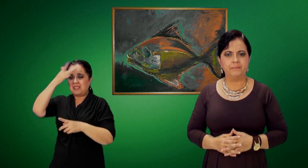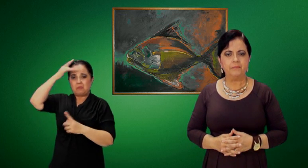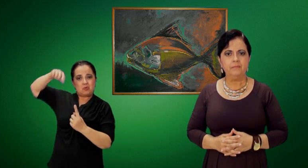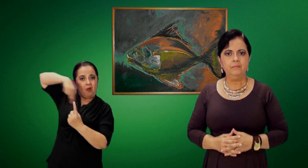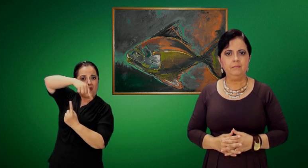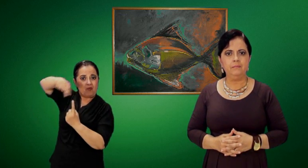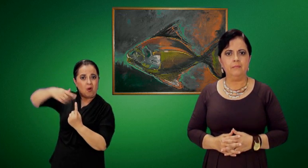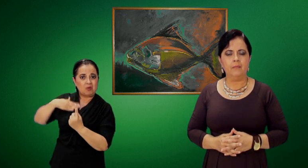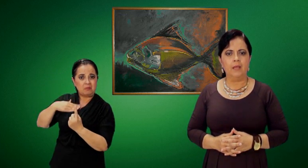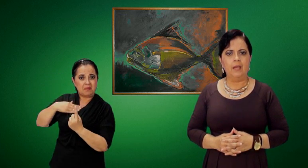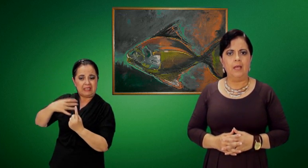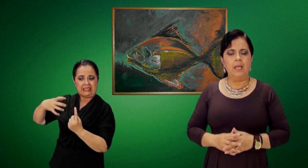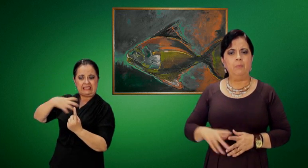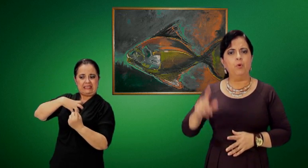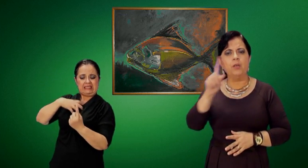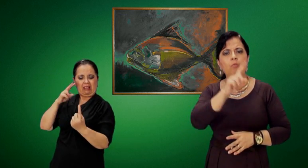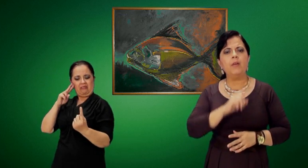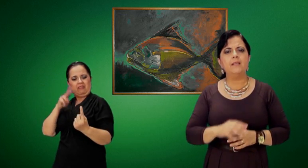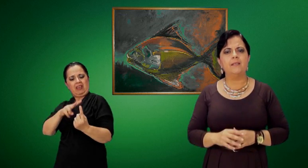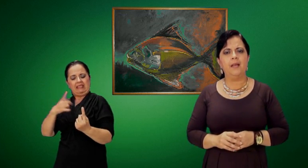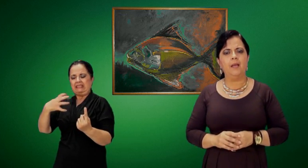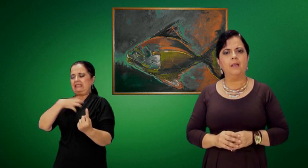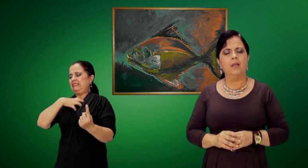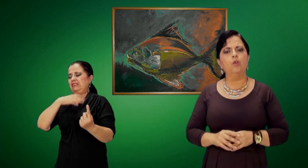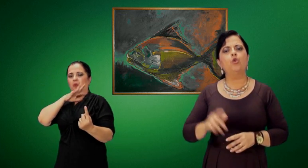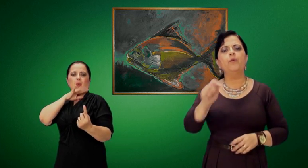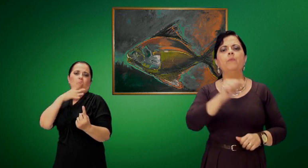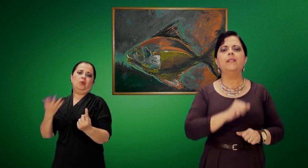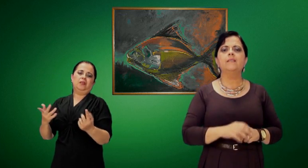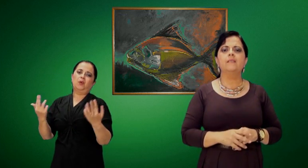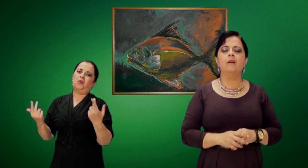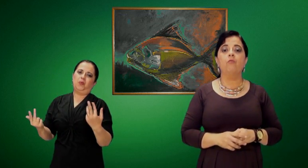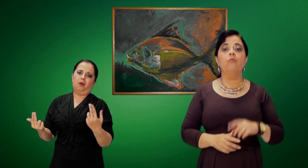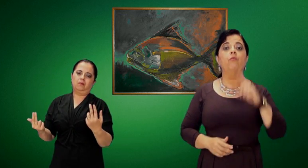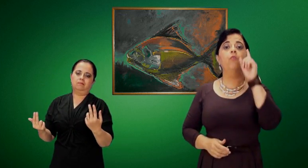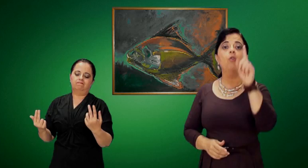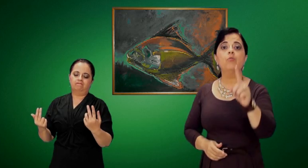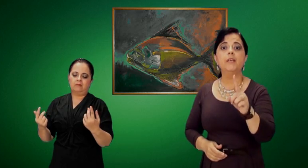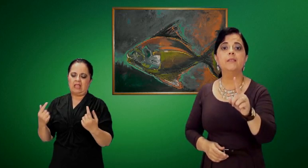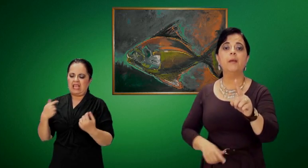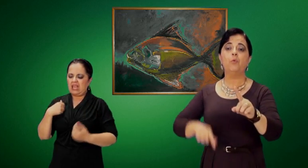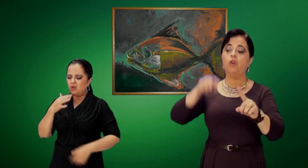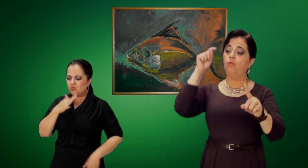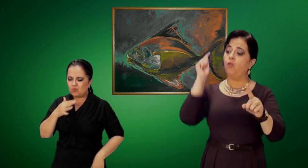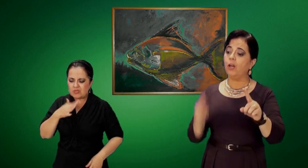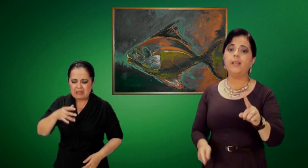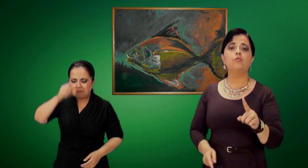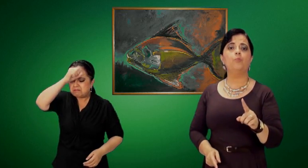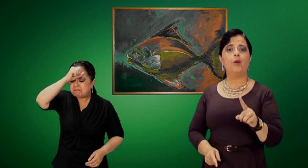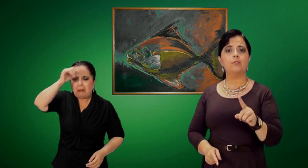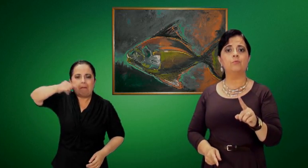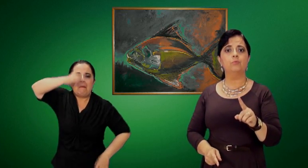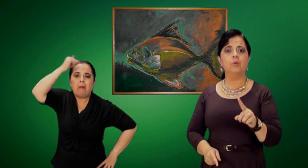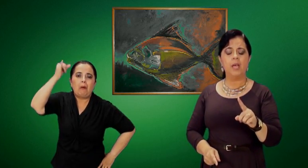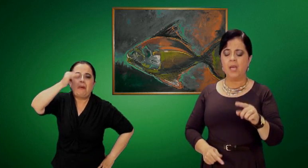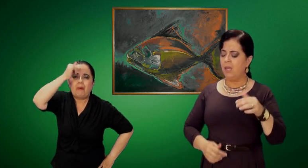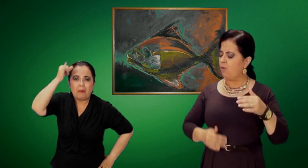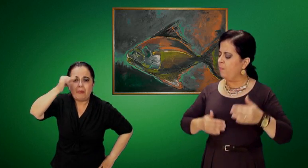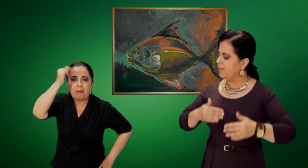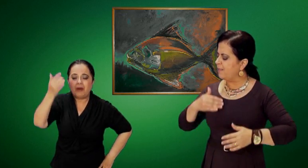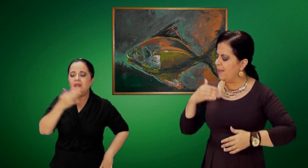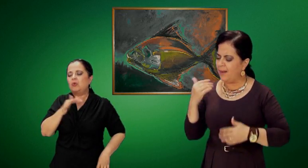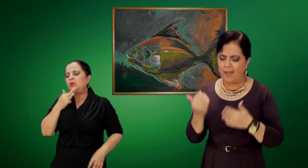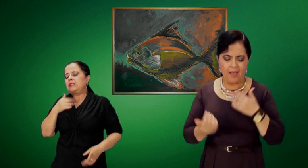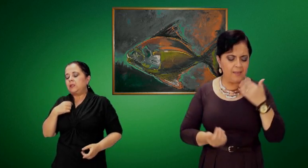volta. E por não conhecer, eu tomei uma decisão, vou conhecer porque eu vou ler sobre o assunto.